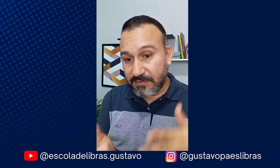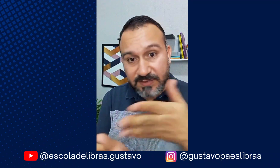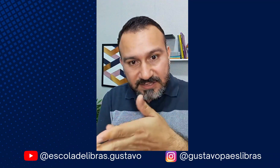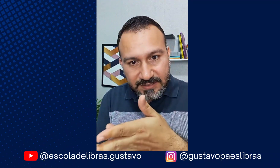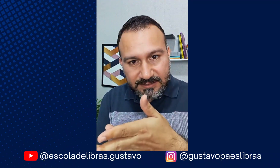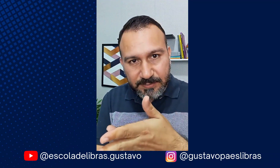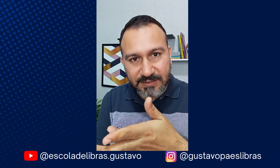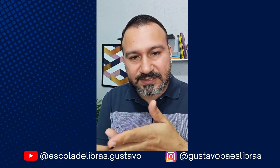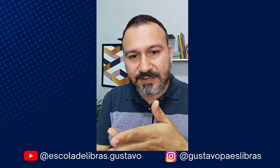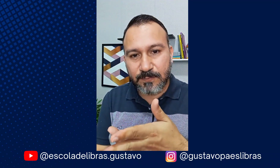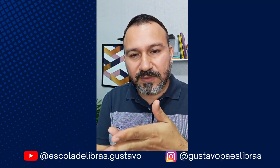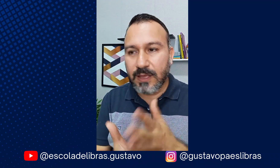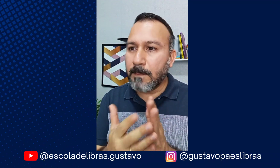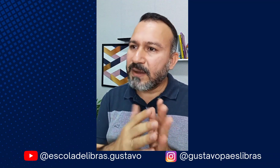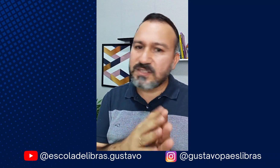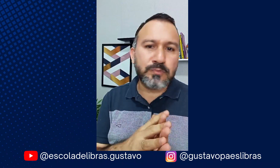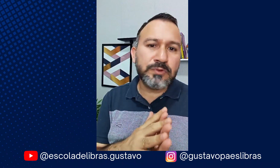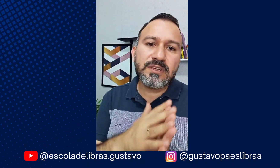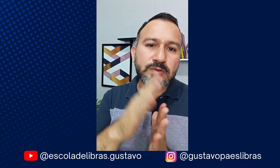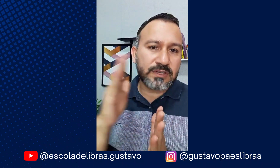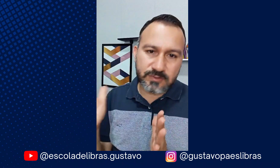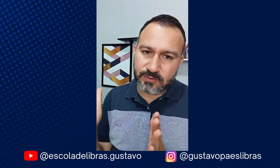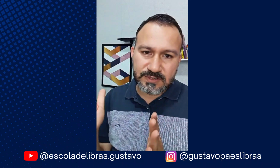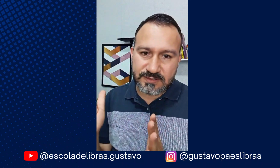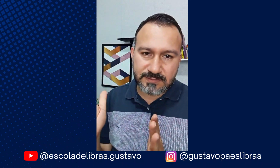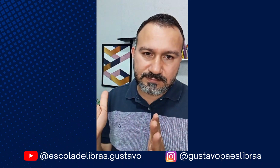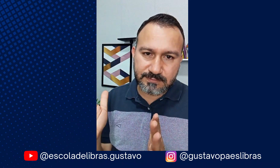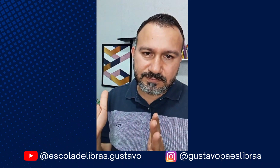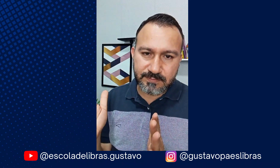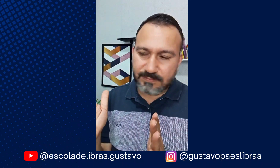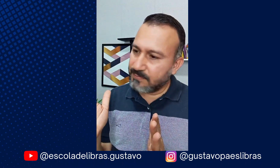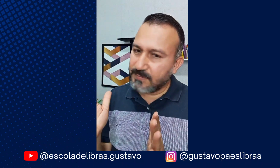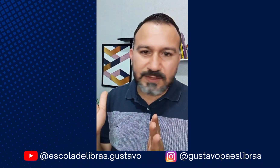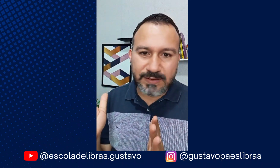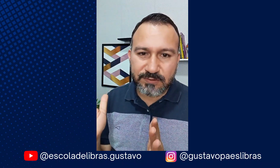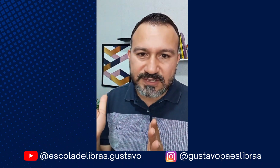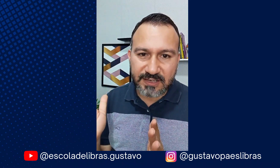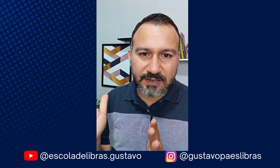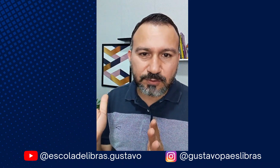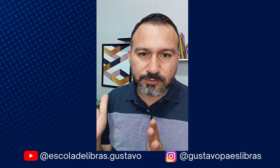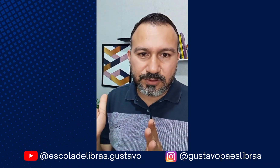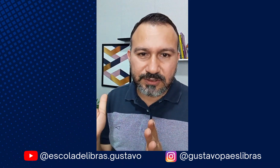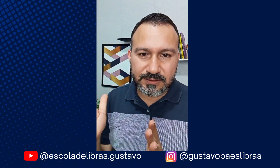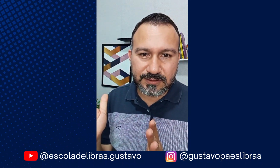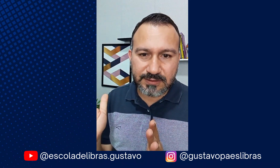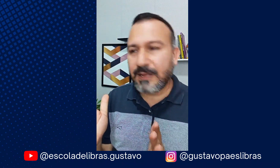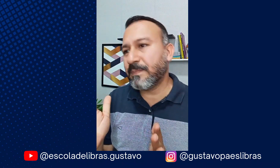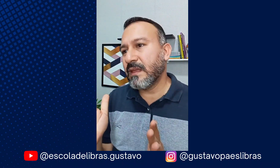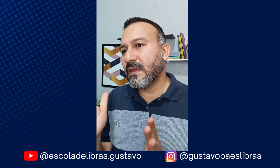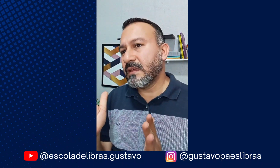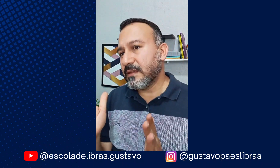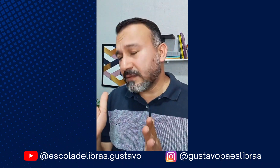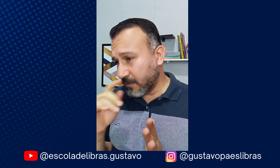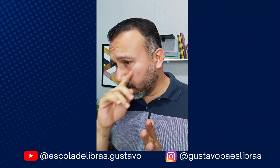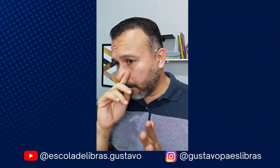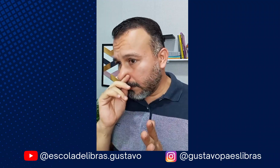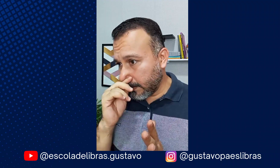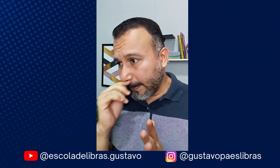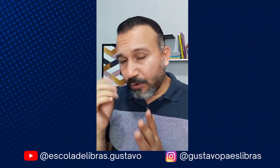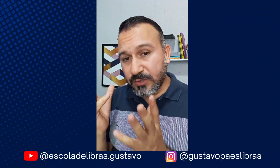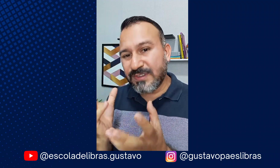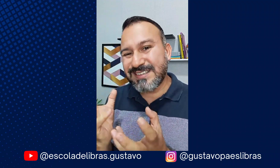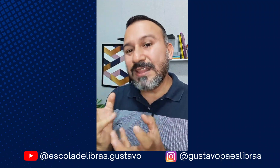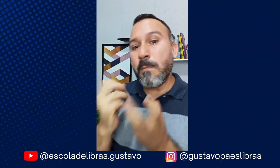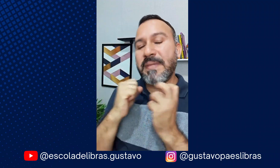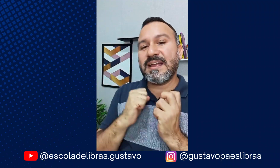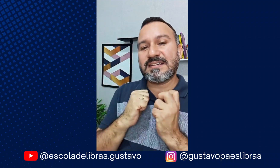você vai fazer na interpretação, mas muitas outras coisas não é você que tem controle, tá? Então,